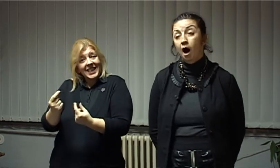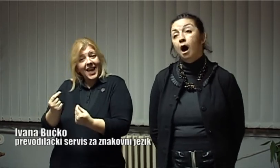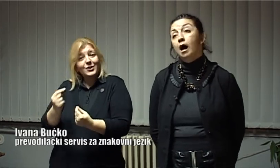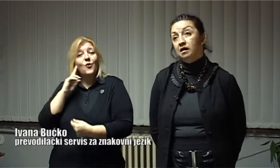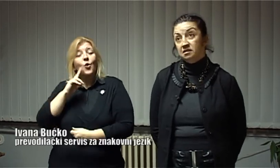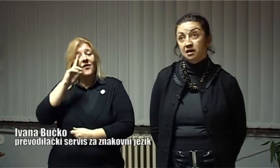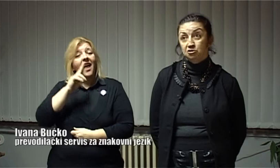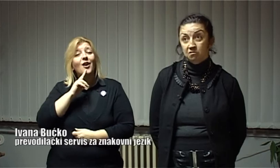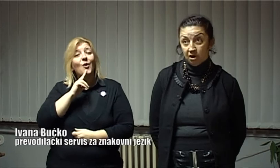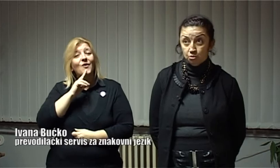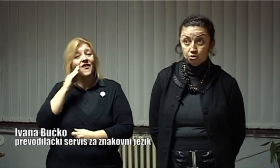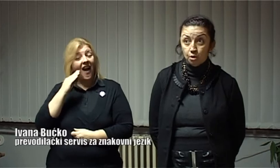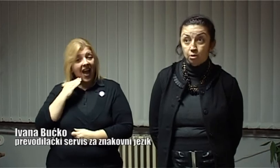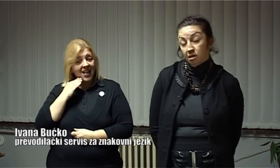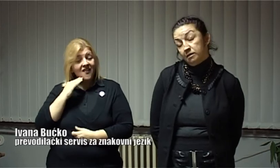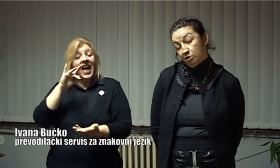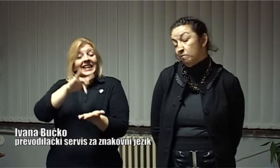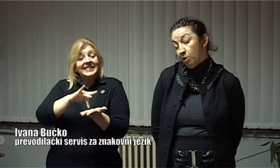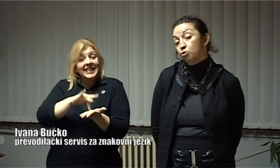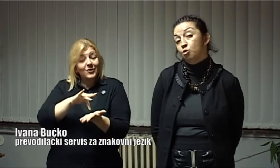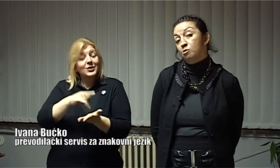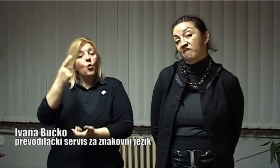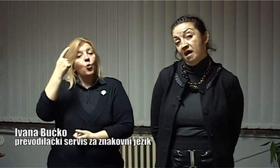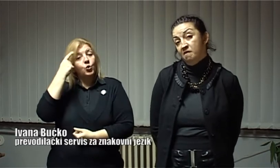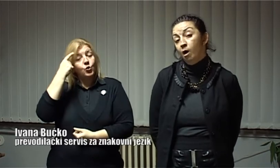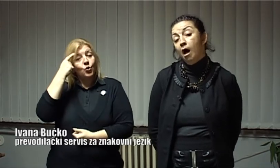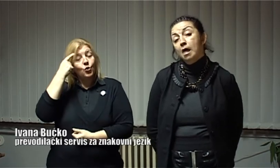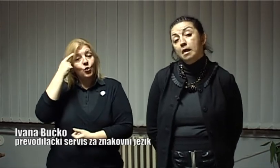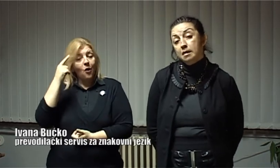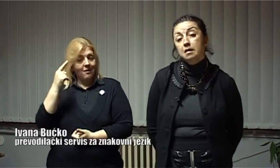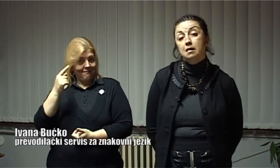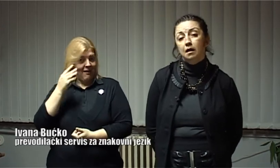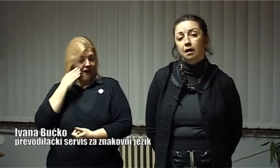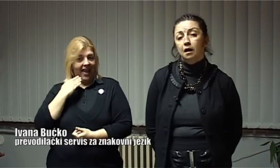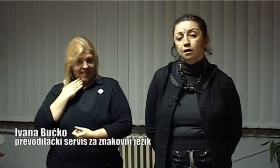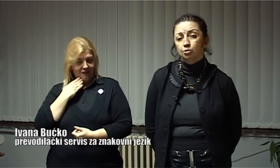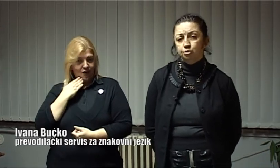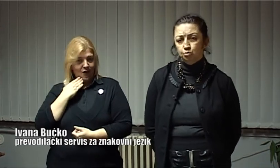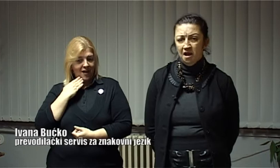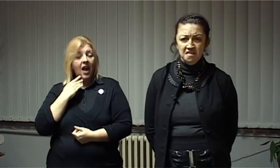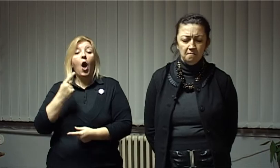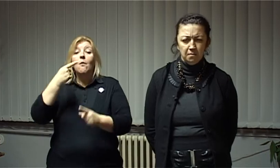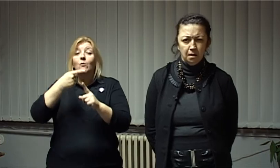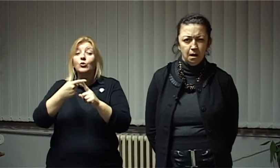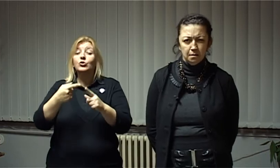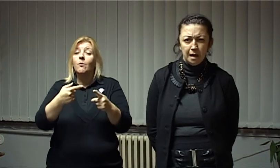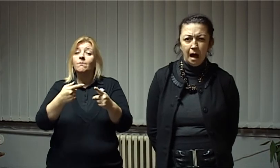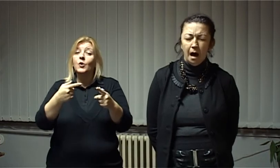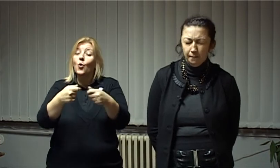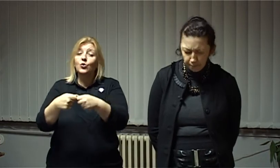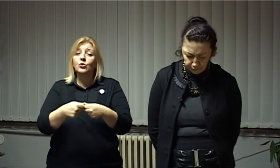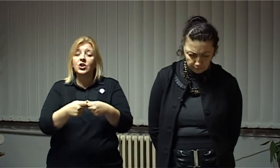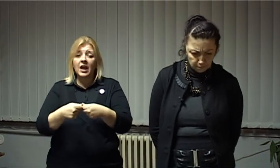Valjevo, Centrom za kulturu i Centrom za kulturu Valjevo i Udruženjem